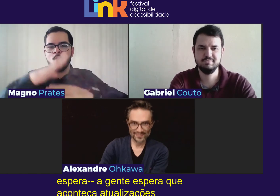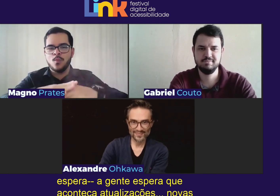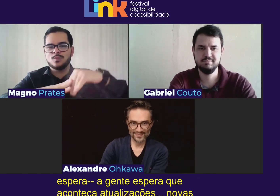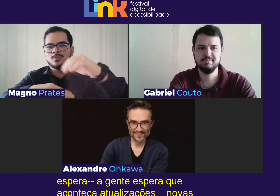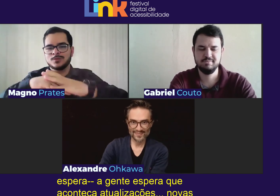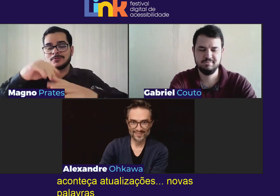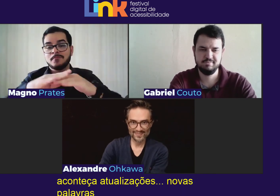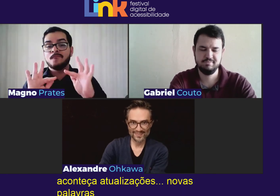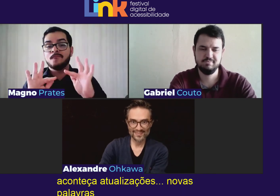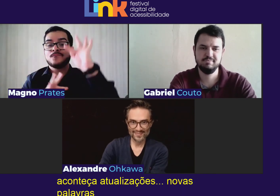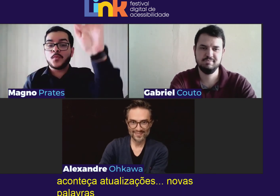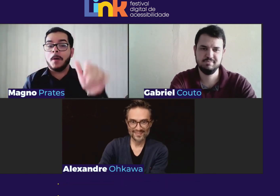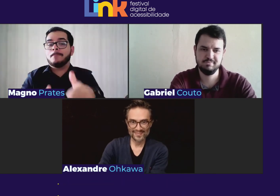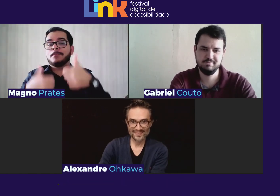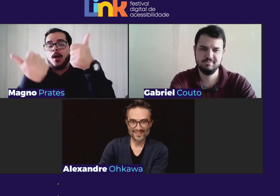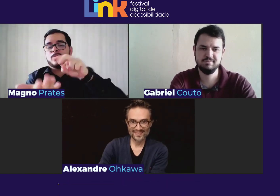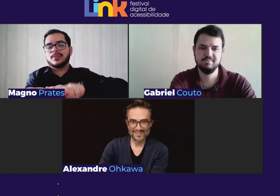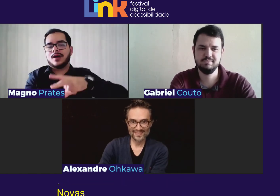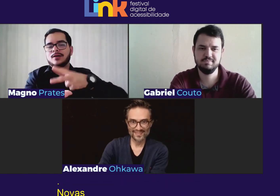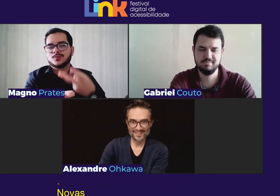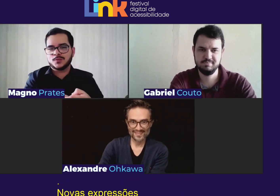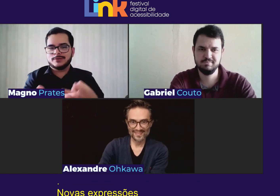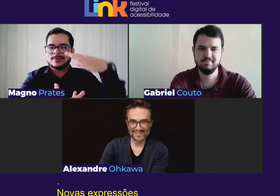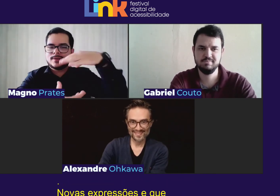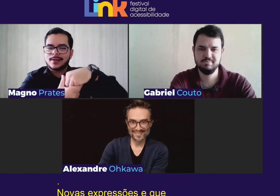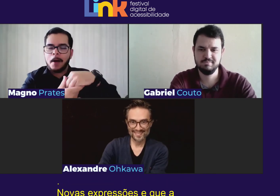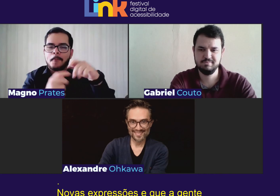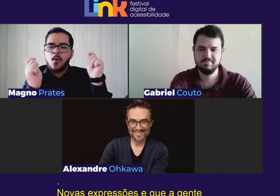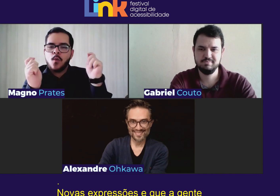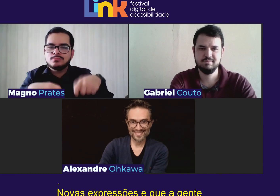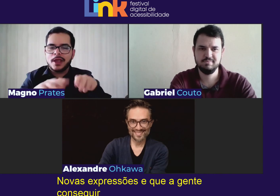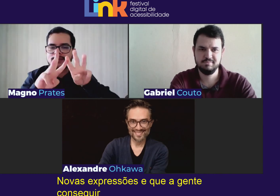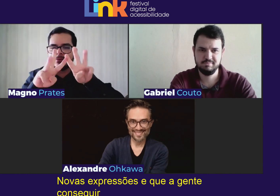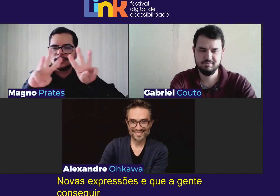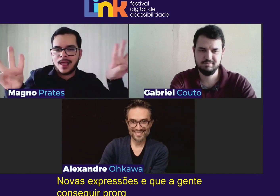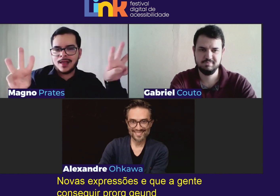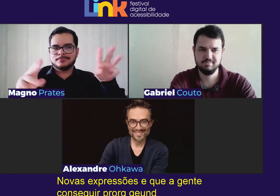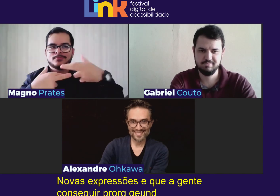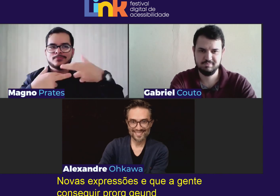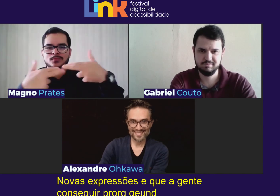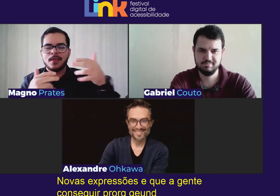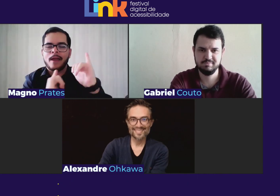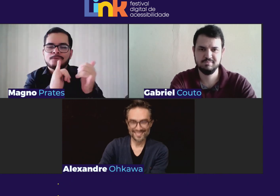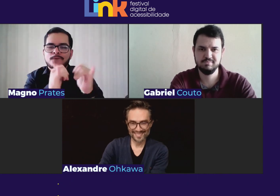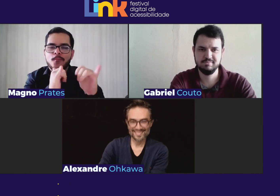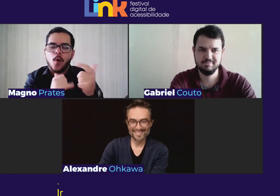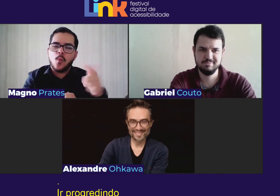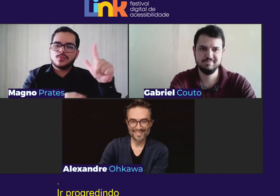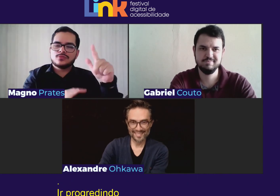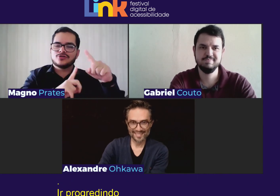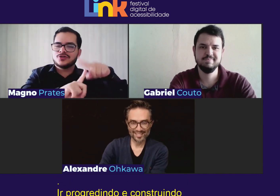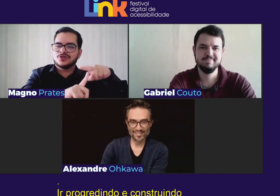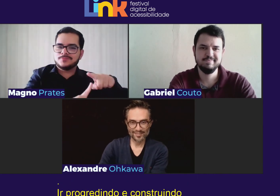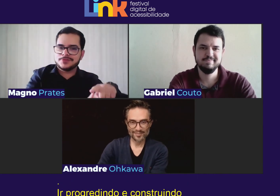gente consiga ir progredindo e construindo um aplicativo muito melhor, um site com informações muito